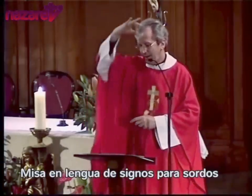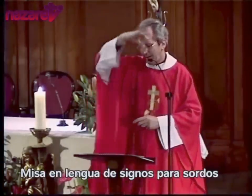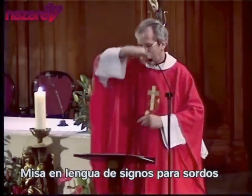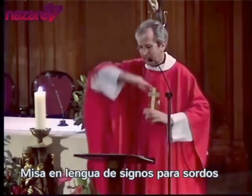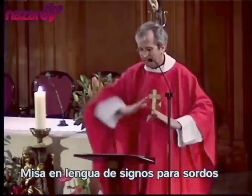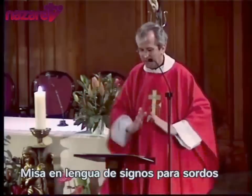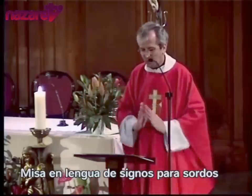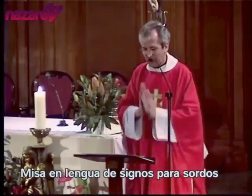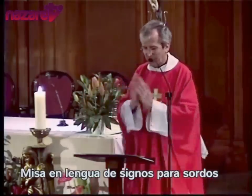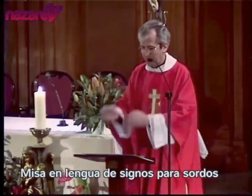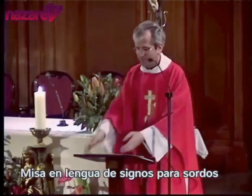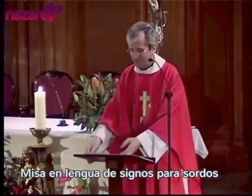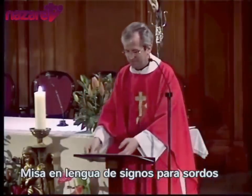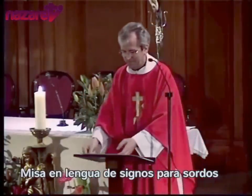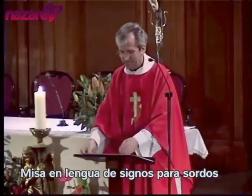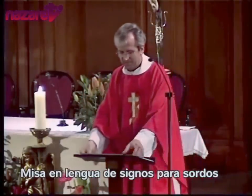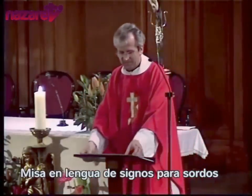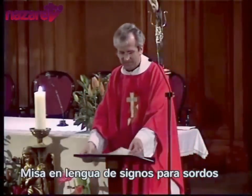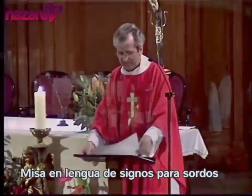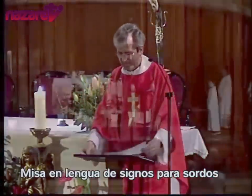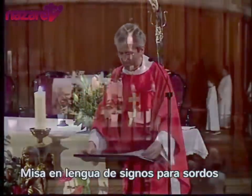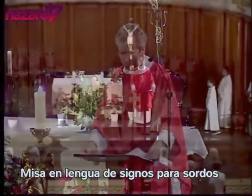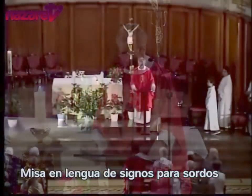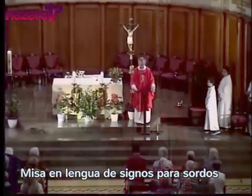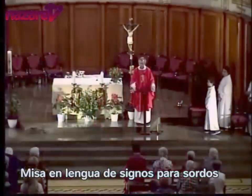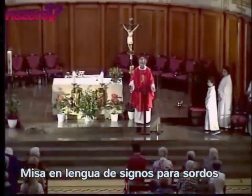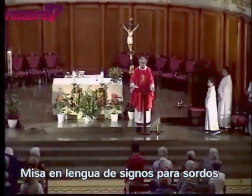ven Espíritu Santo.